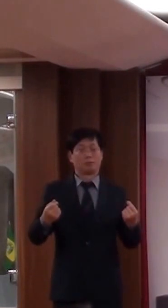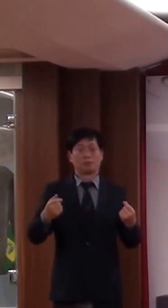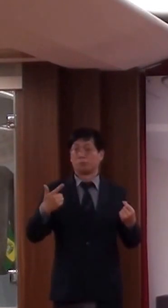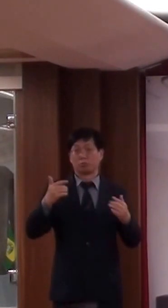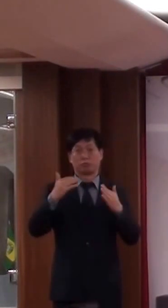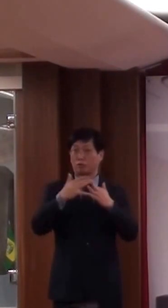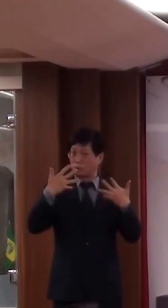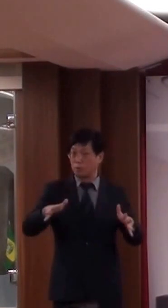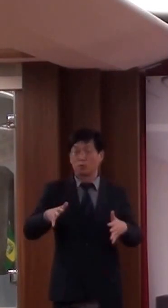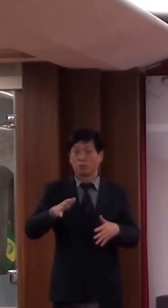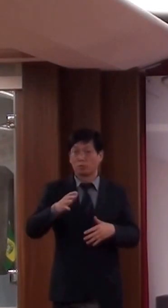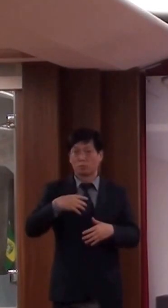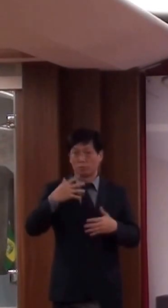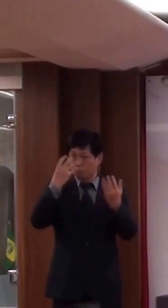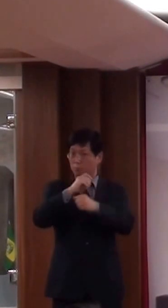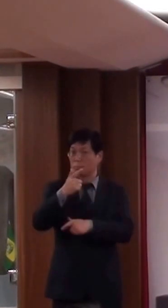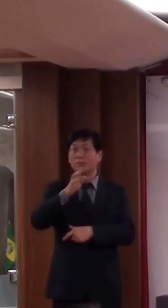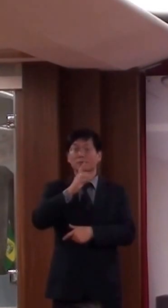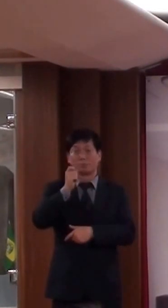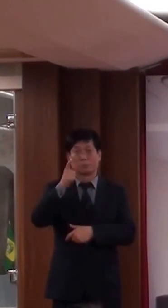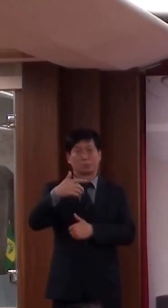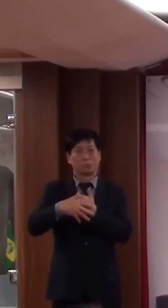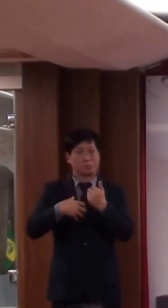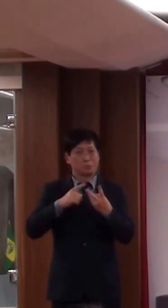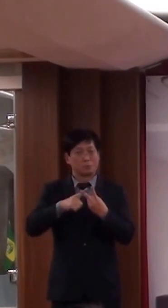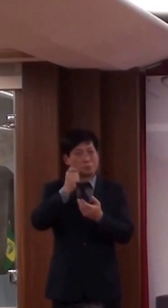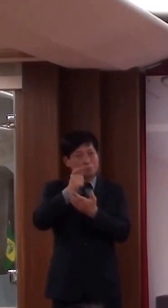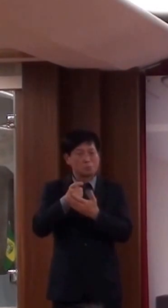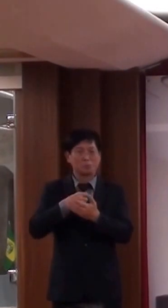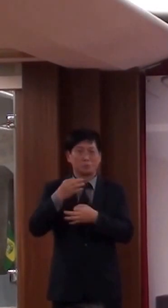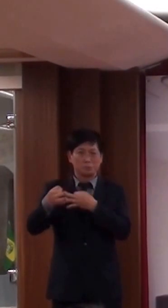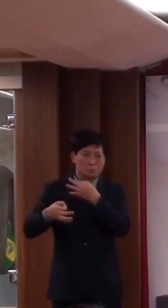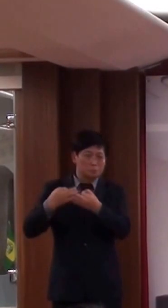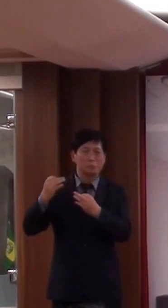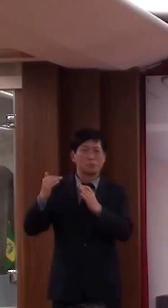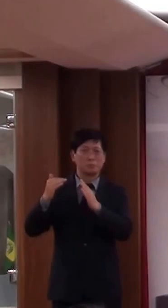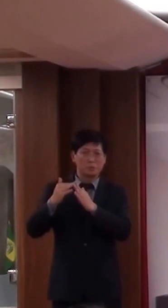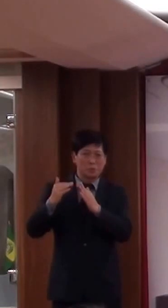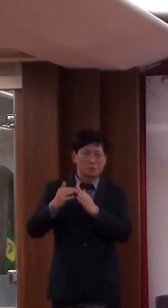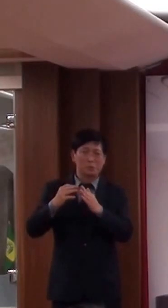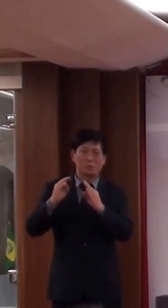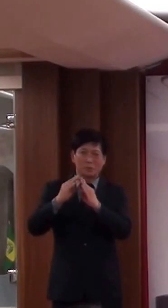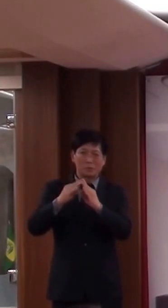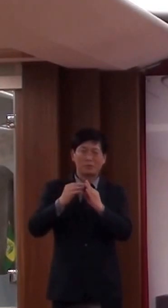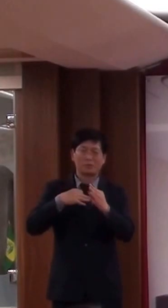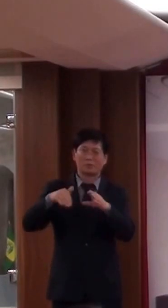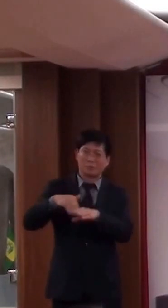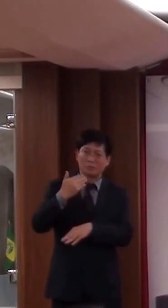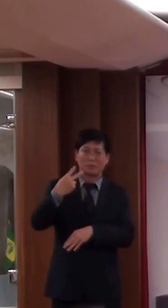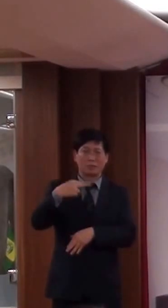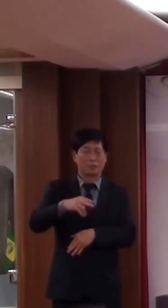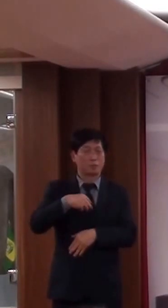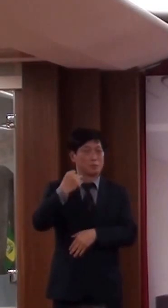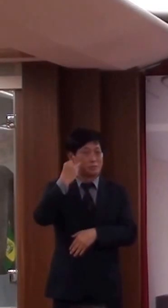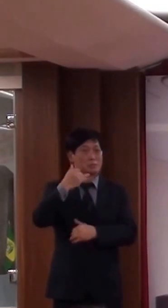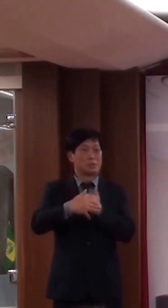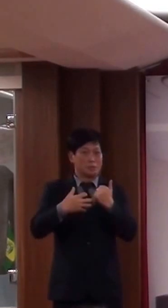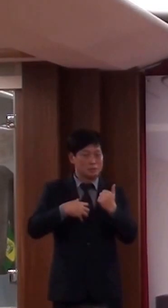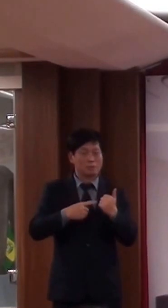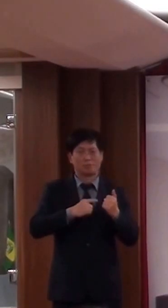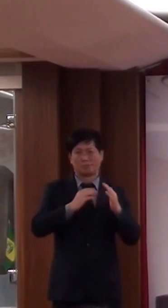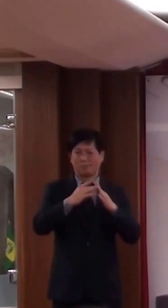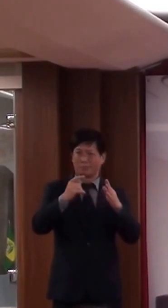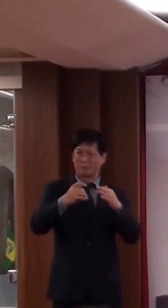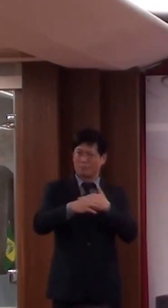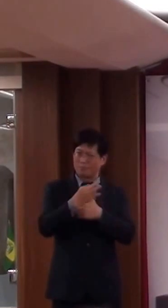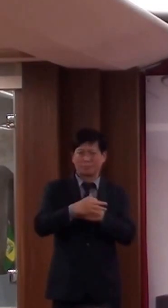房子多，大家不要误会了，是因为我买保险，还有每个月要缴款，还有银行，还有信用卡，然后我姐姐的保险，我家人的保